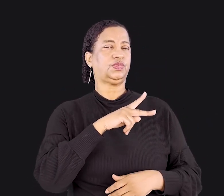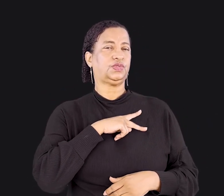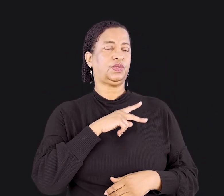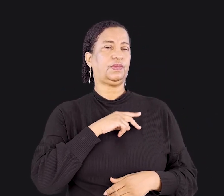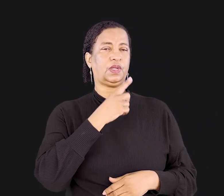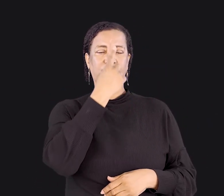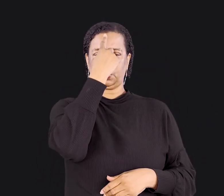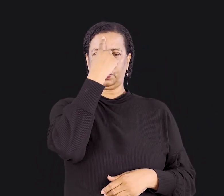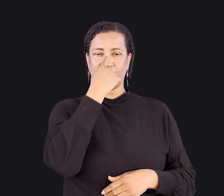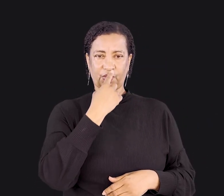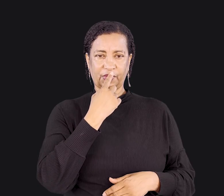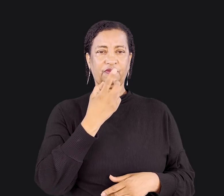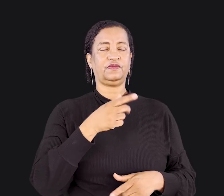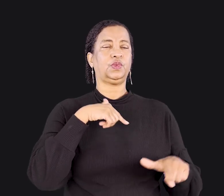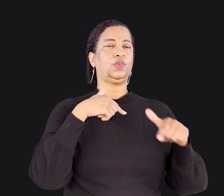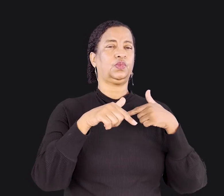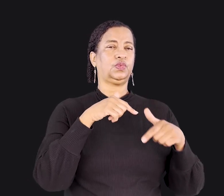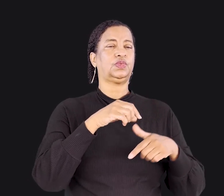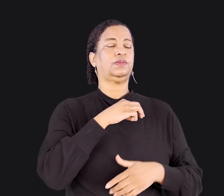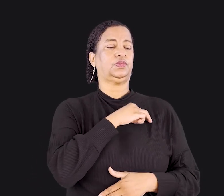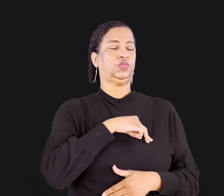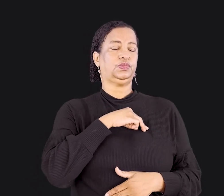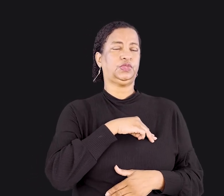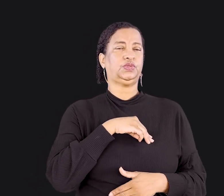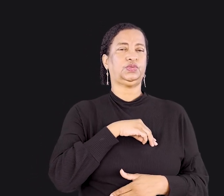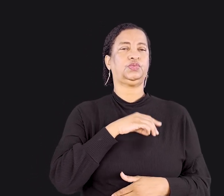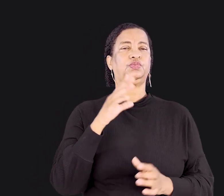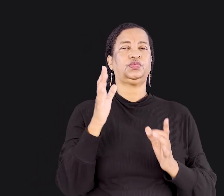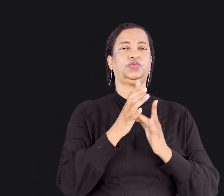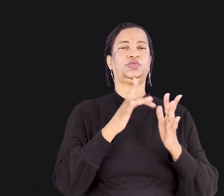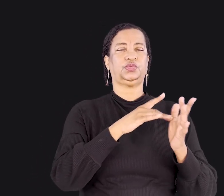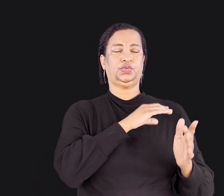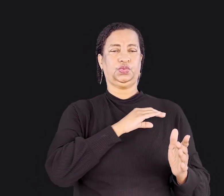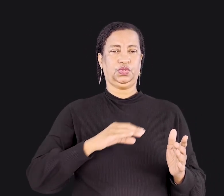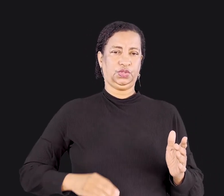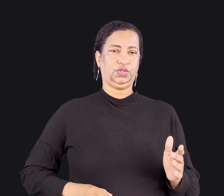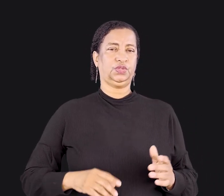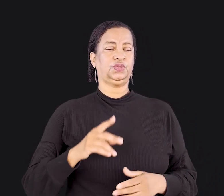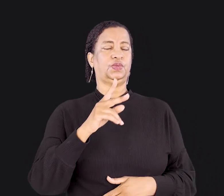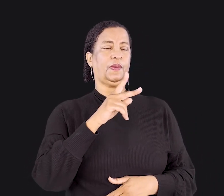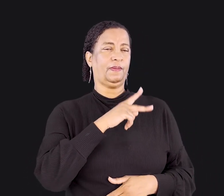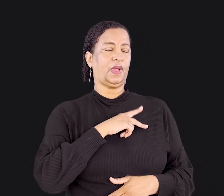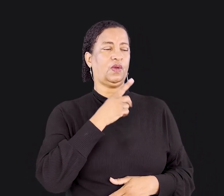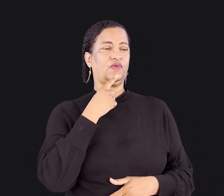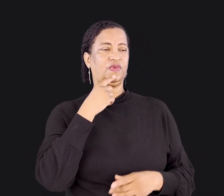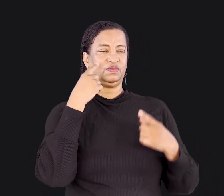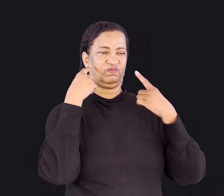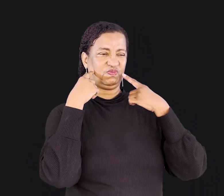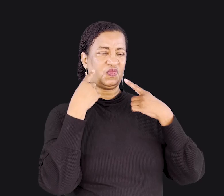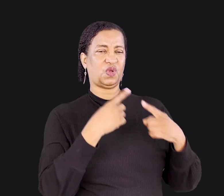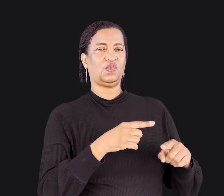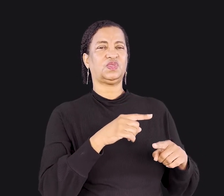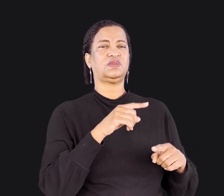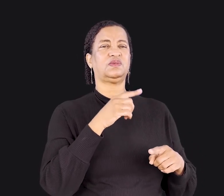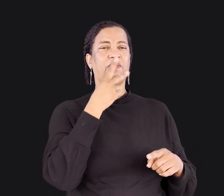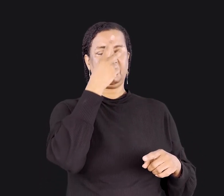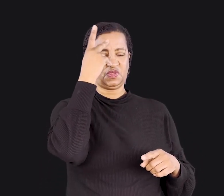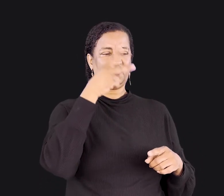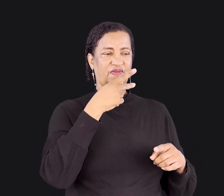perfil e a missão do ministro de Jesus Cristo. Neste capítulo, Paulo se defende da acusação de que era um louco.